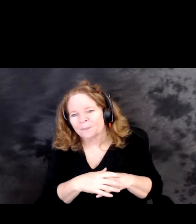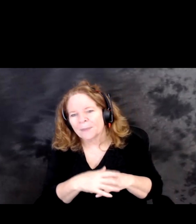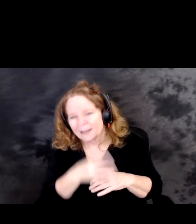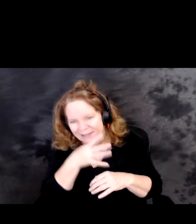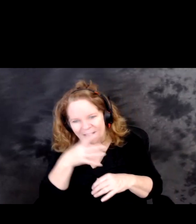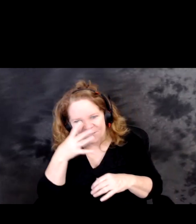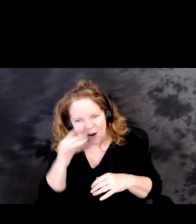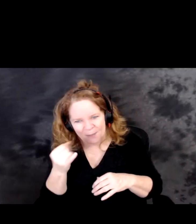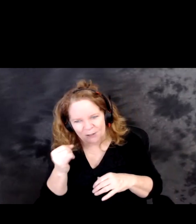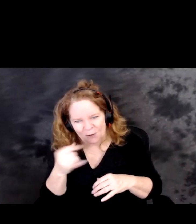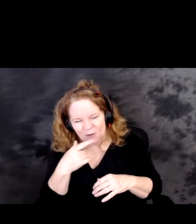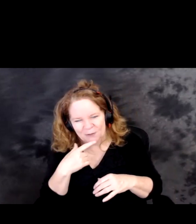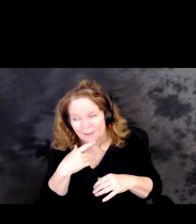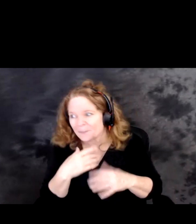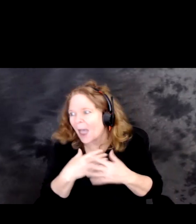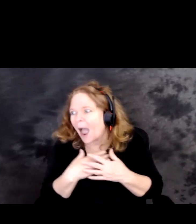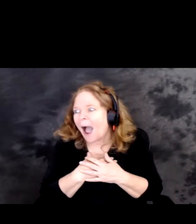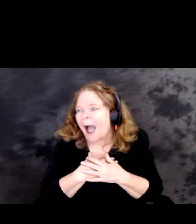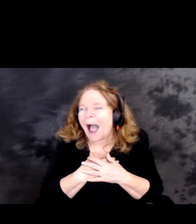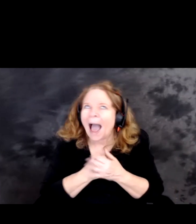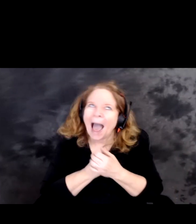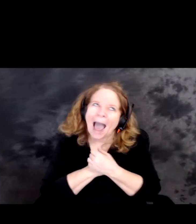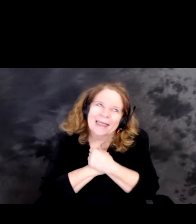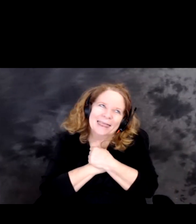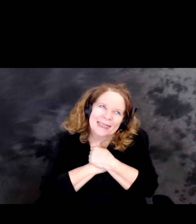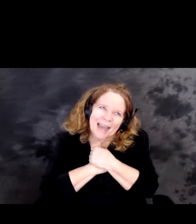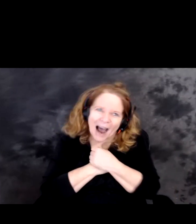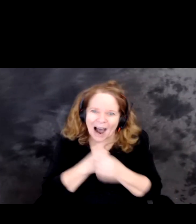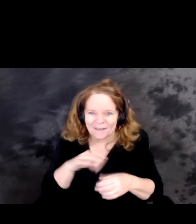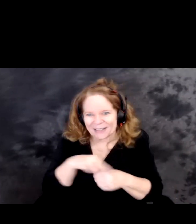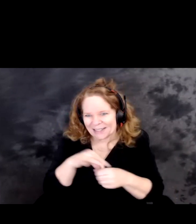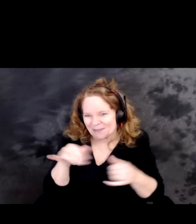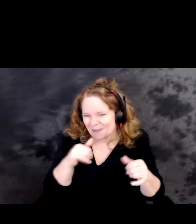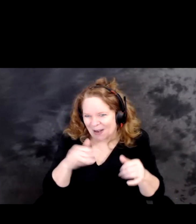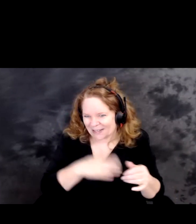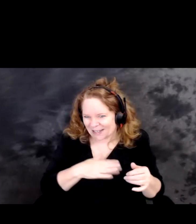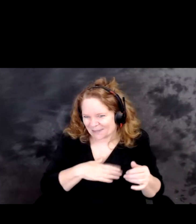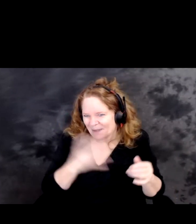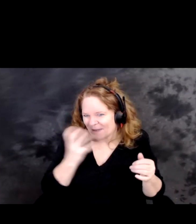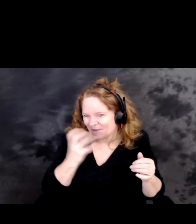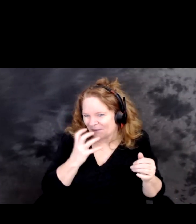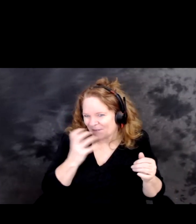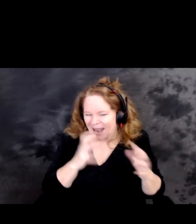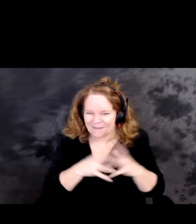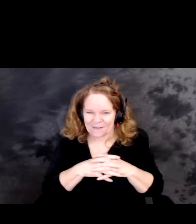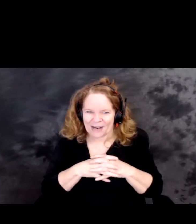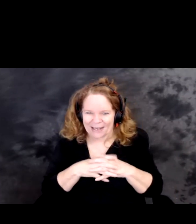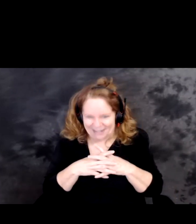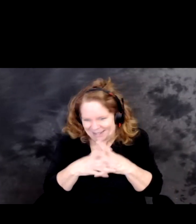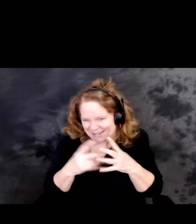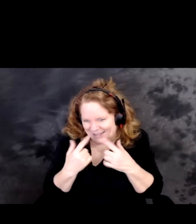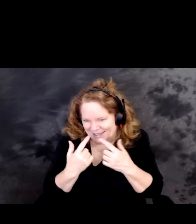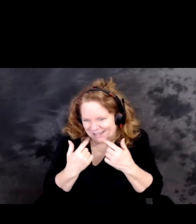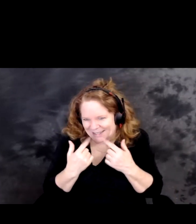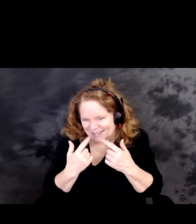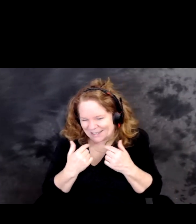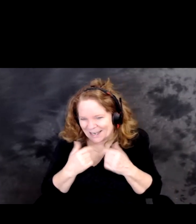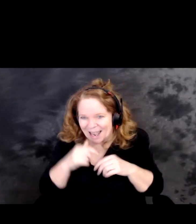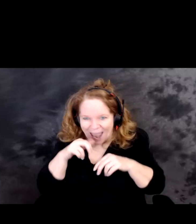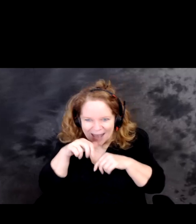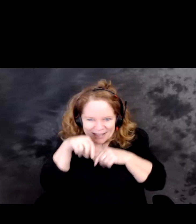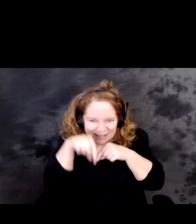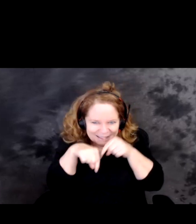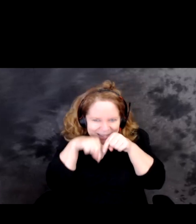el granjero Joey Joe Joe. Oh, me encantan las fiestas del té, son mis favoritas, dijo la princesa Peggy